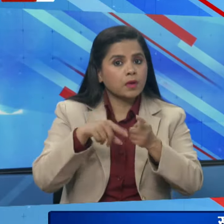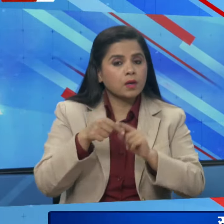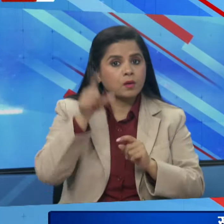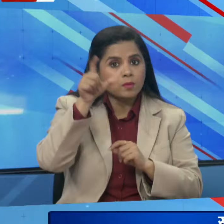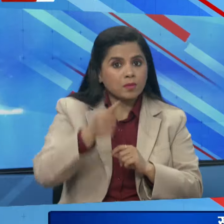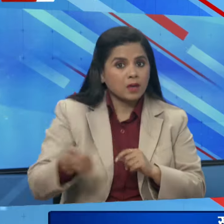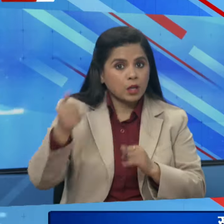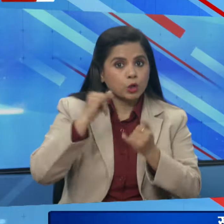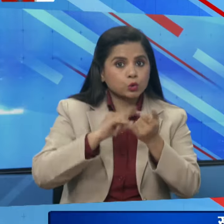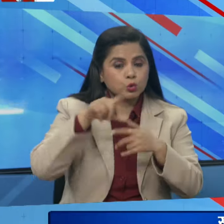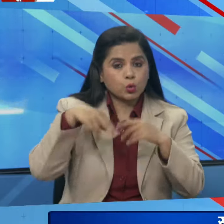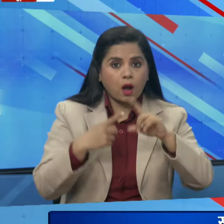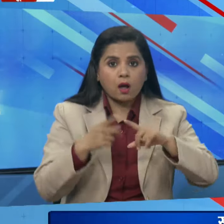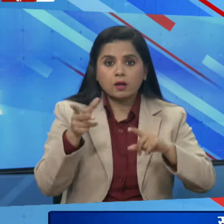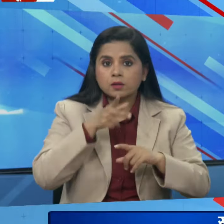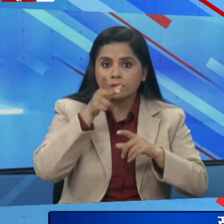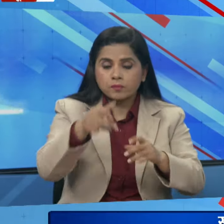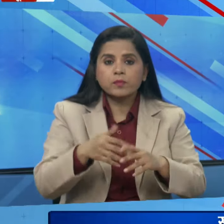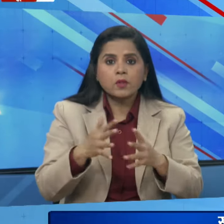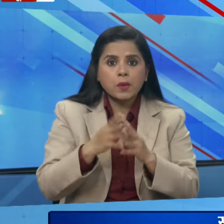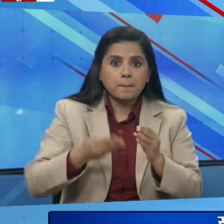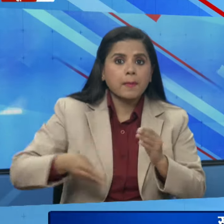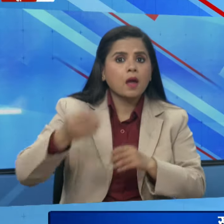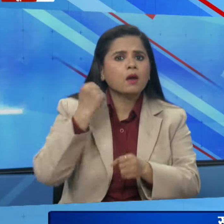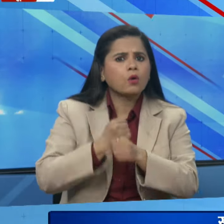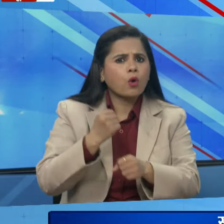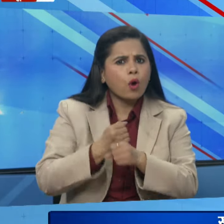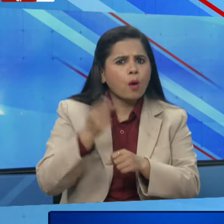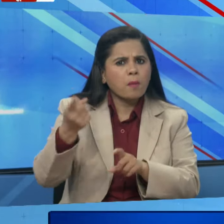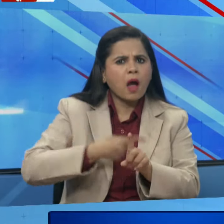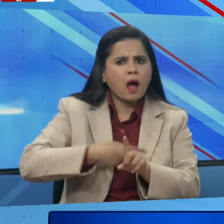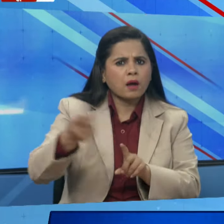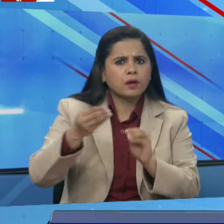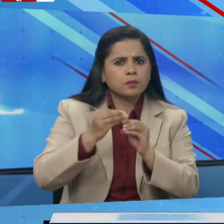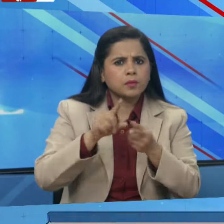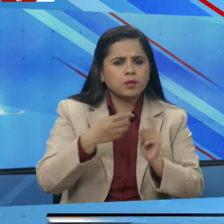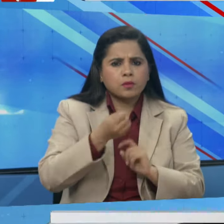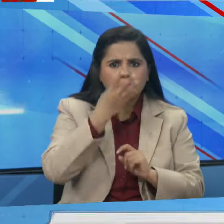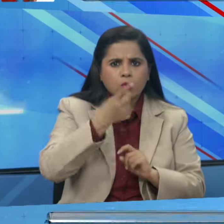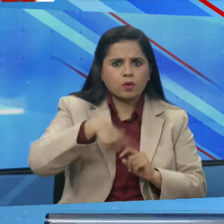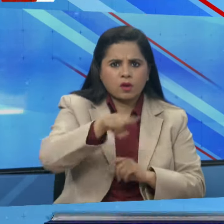त्रिमूलगेरी मजूमदार ने कहा कि पश्चिम बंगाल सरकार के खिलाफ भाजपा कार्यकर्ता लड़ाई के लिए